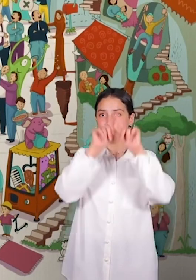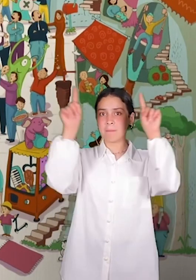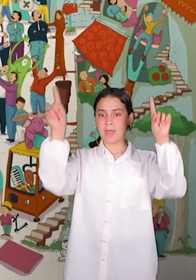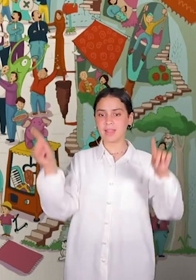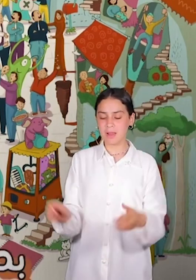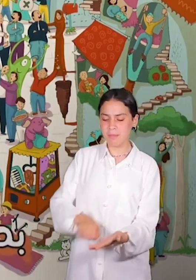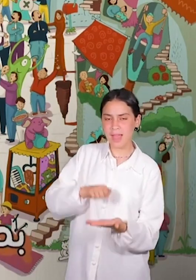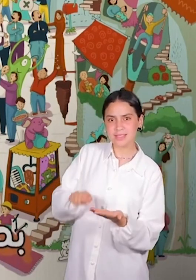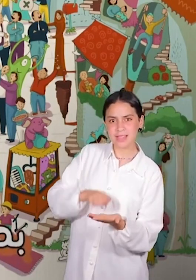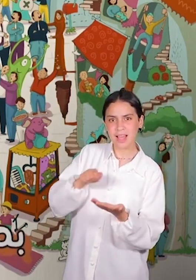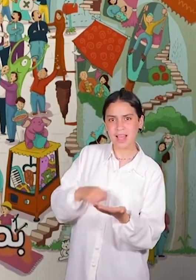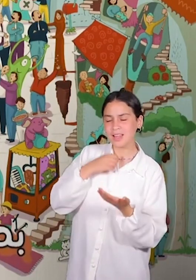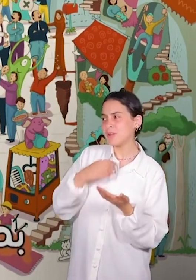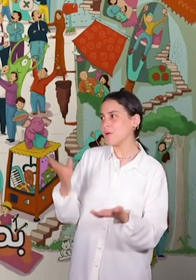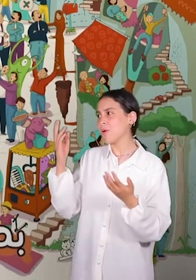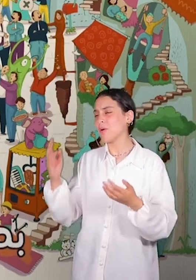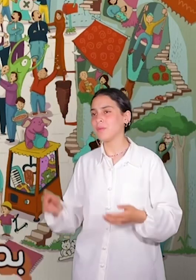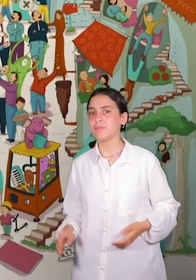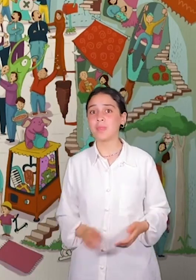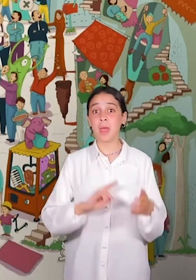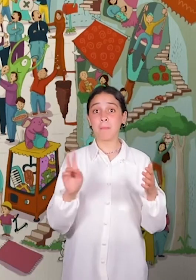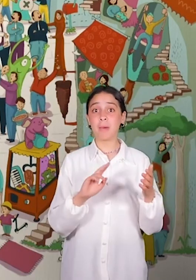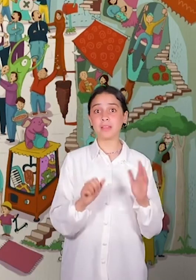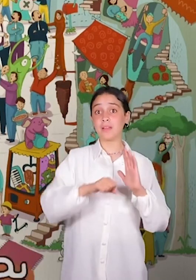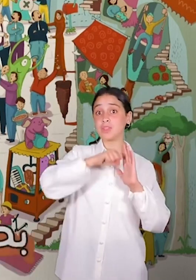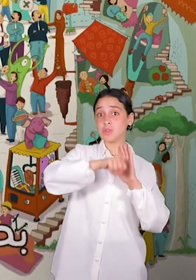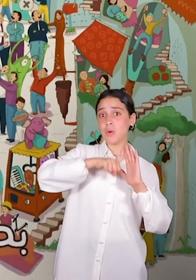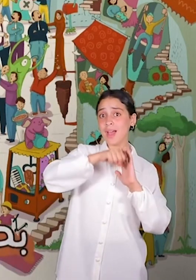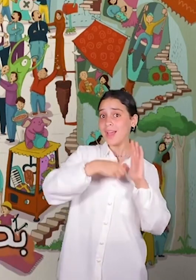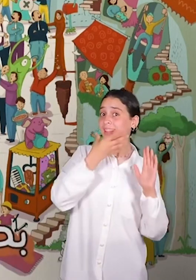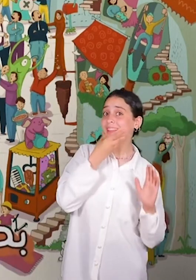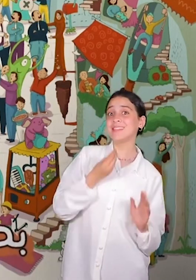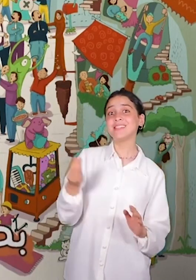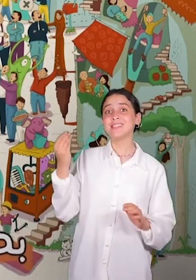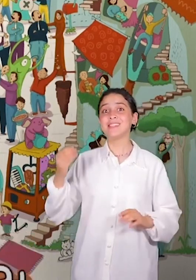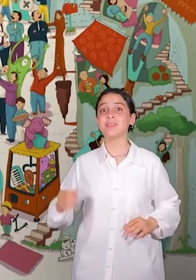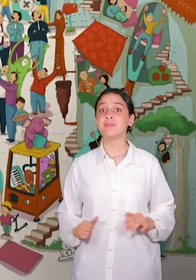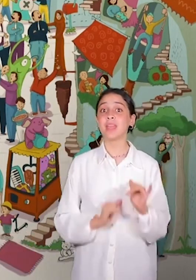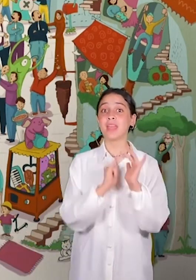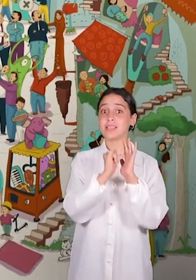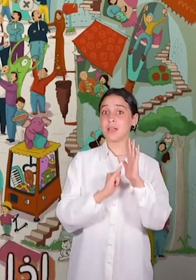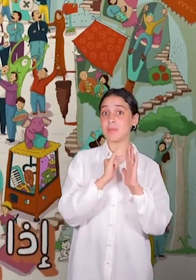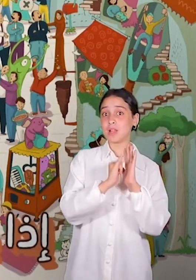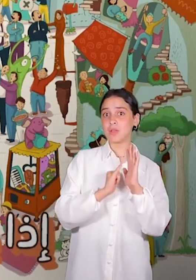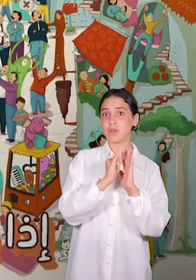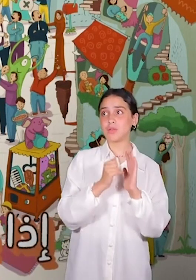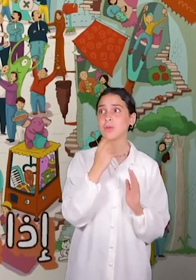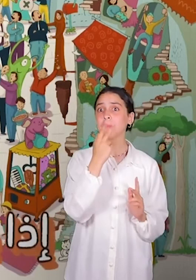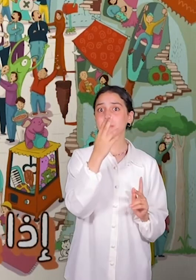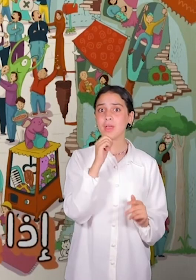بدل ما أنسخ عن اللوح بحضر فيديوهات لذيذي إذا